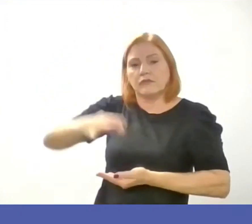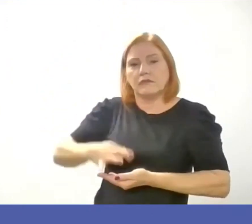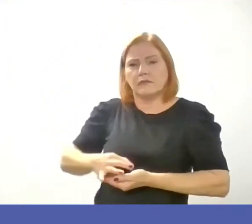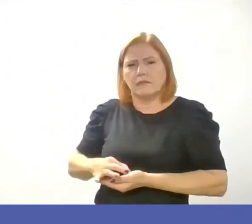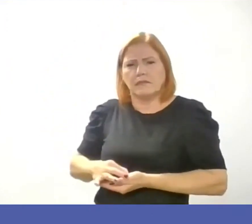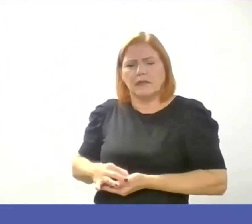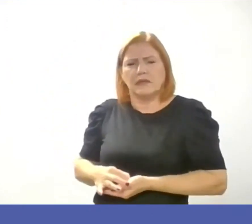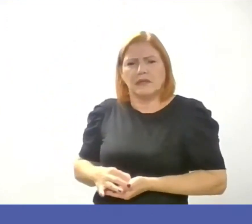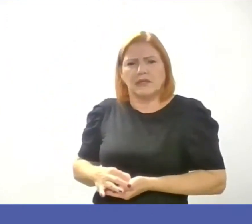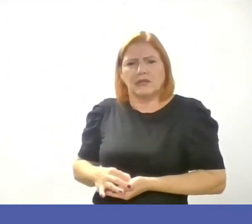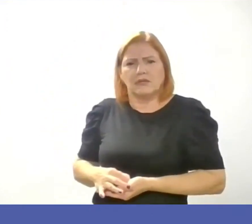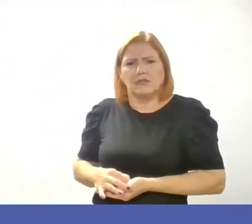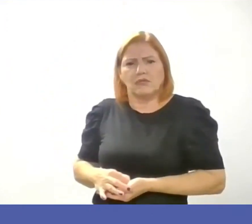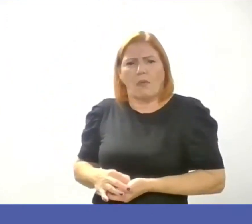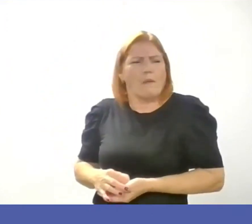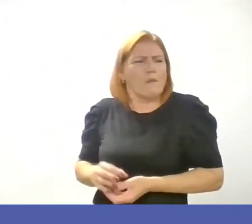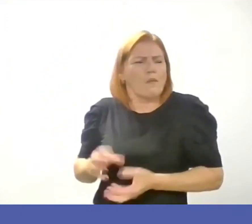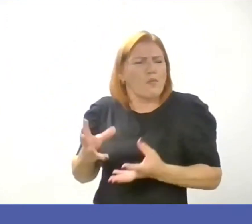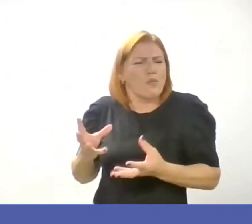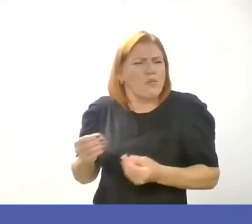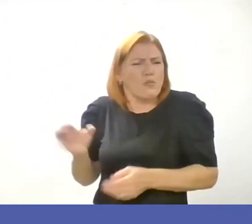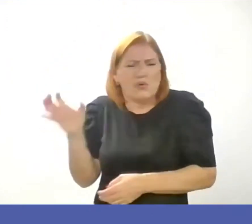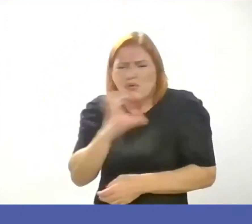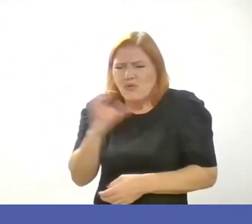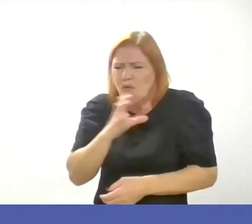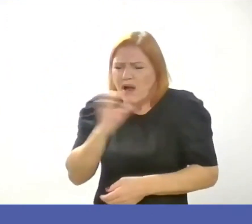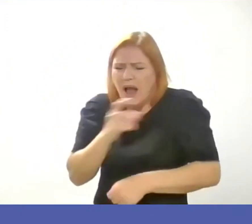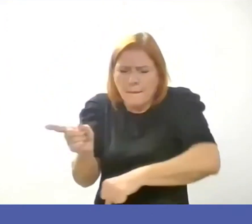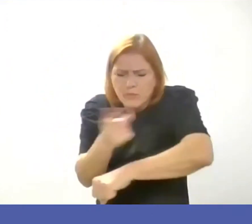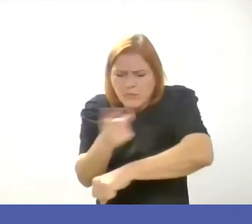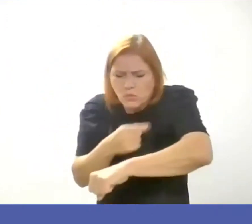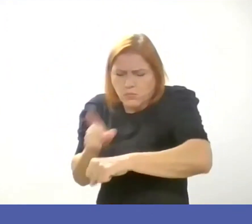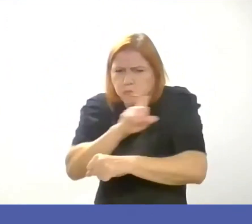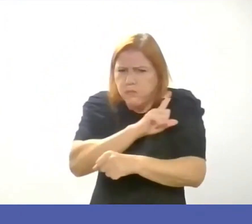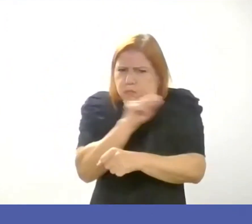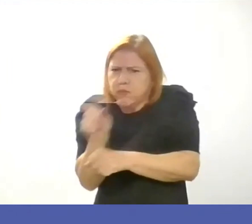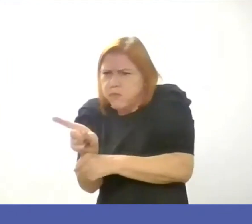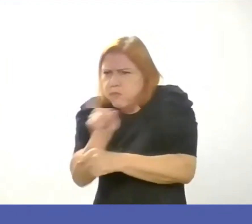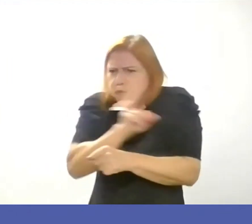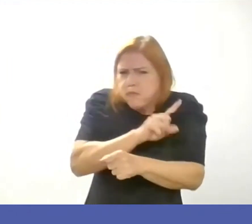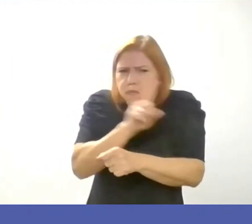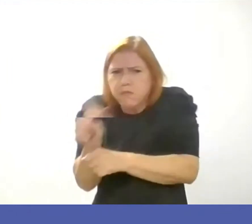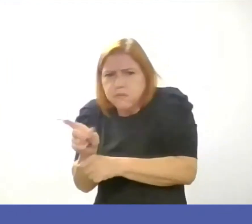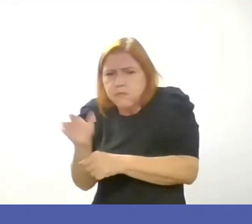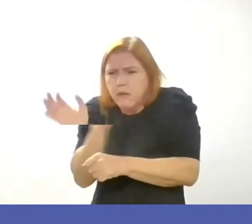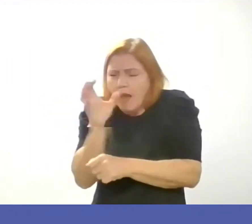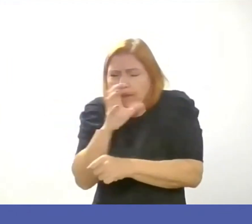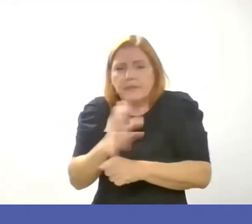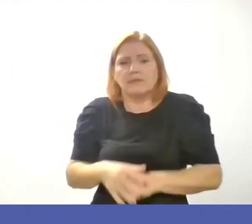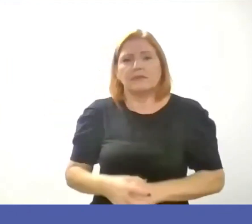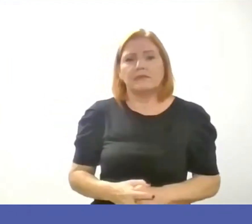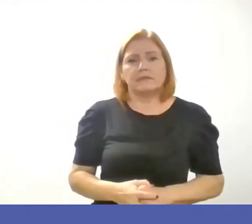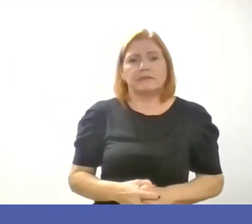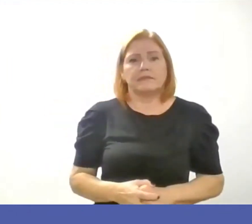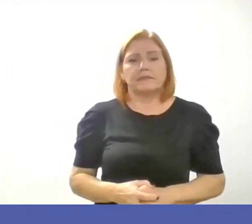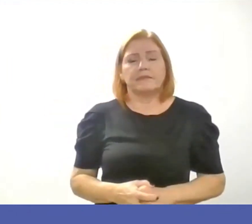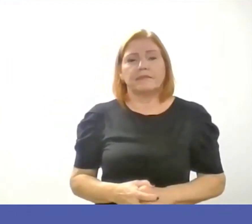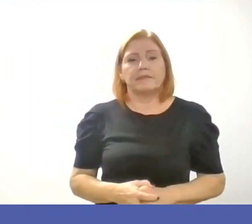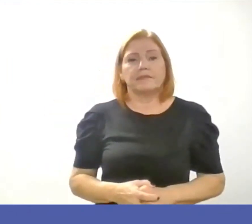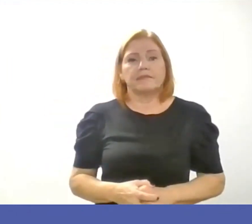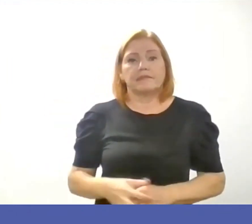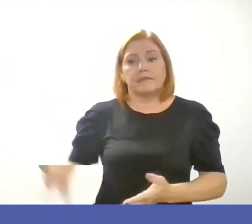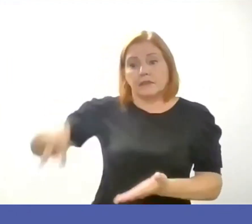que Deus precisa agir nesse momento, Deus também levanta o último grupo de pessoas,